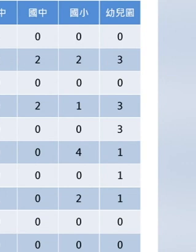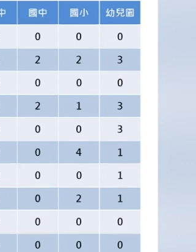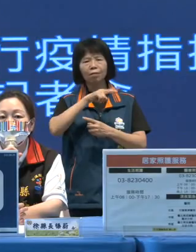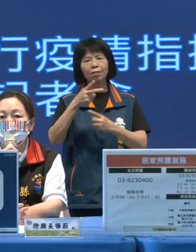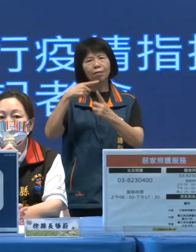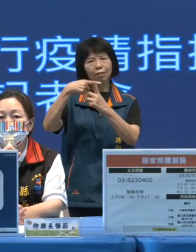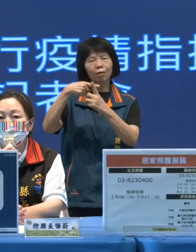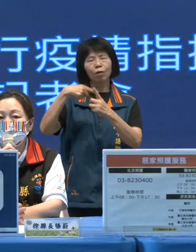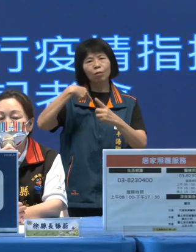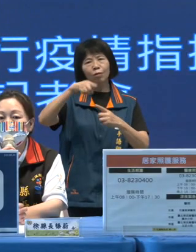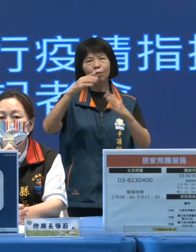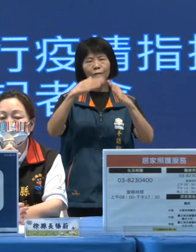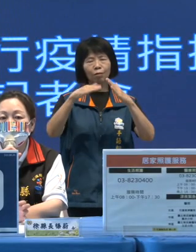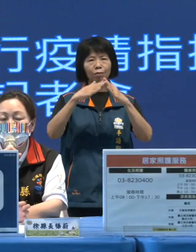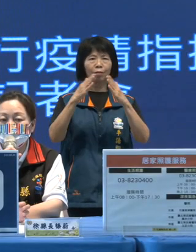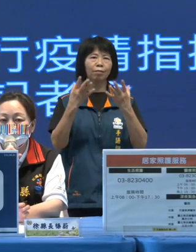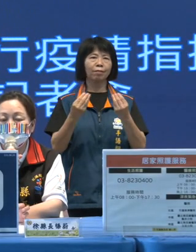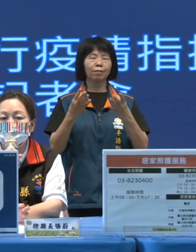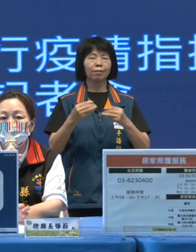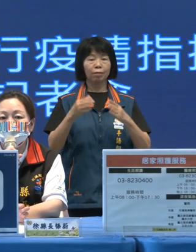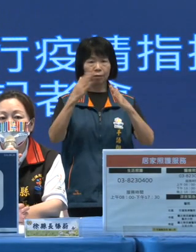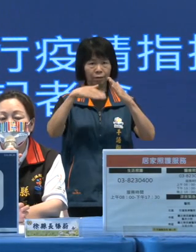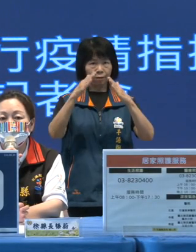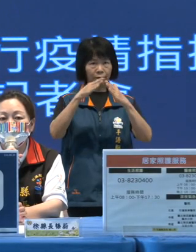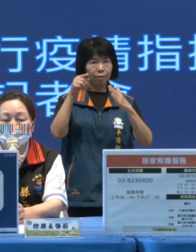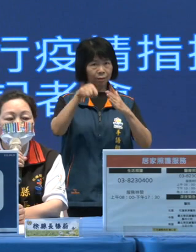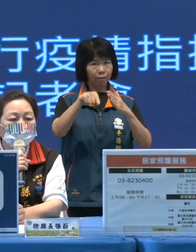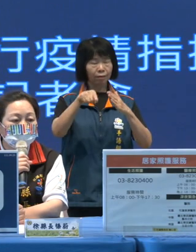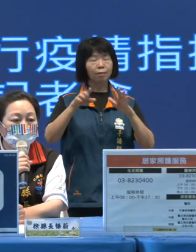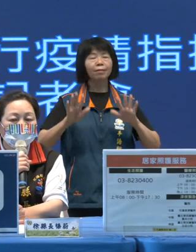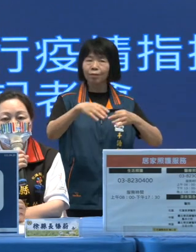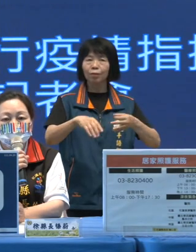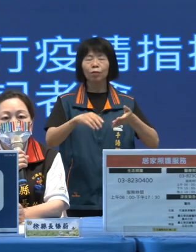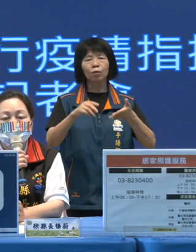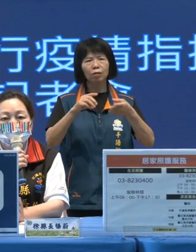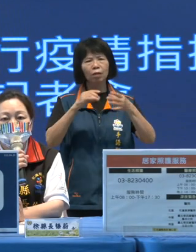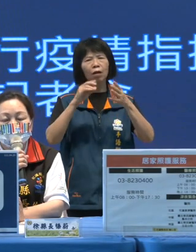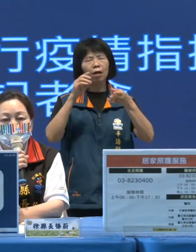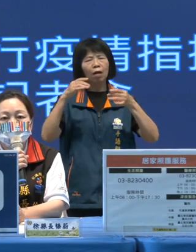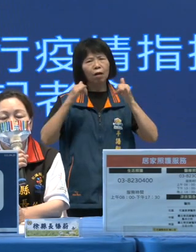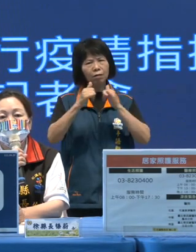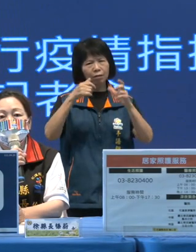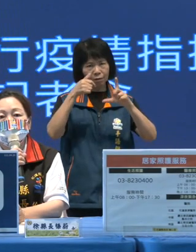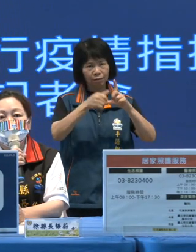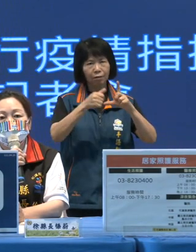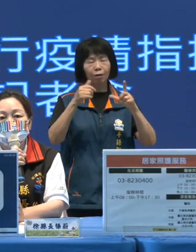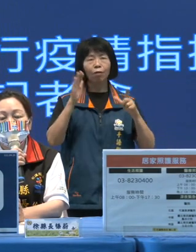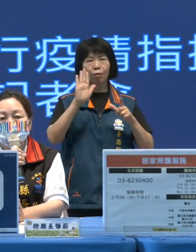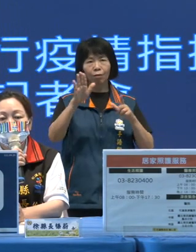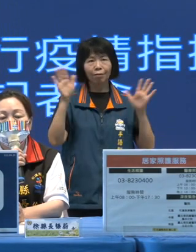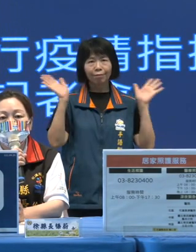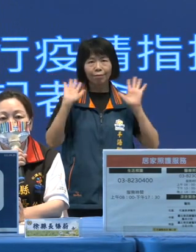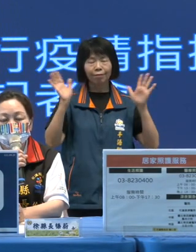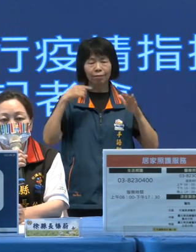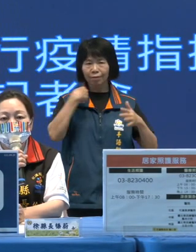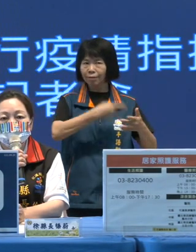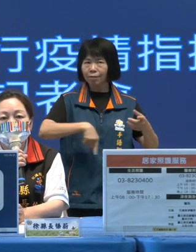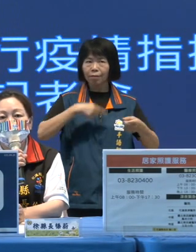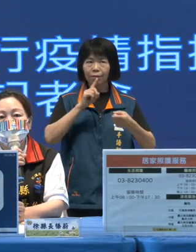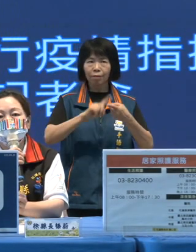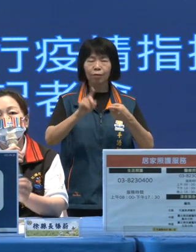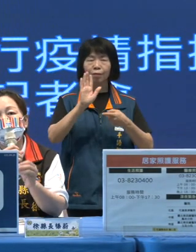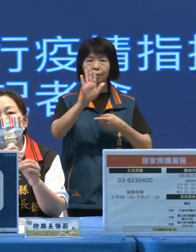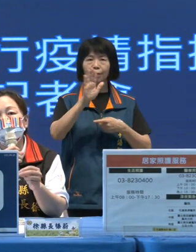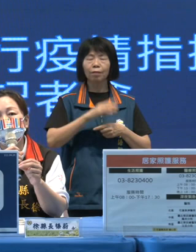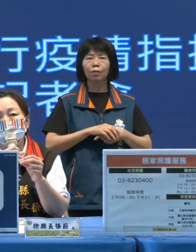有到学校，所以基本上在学校上是稳定的。如果有孩子有这个身体有不